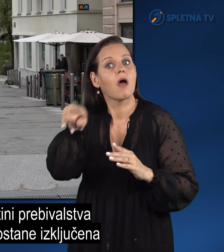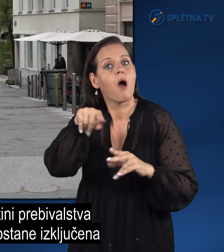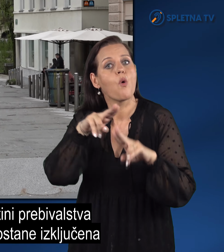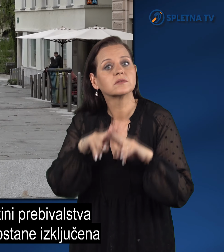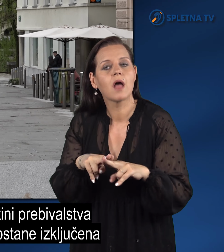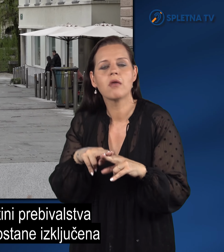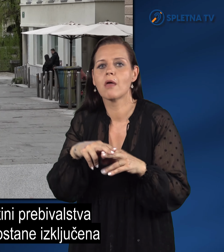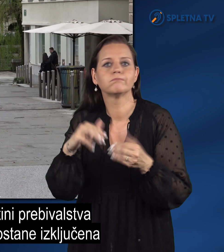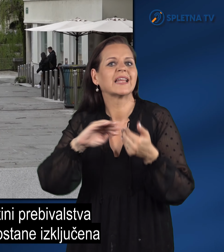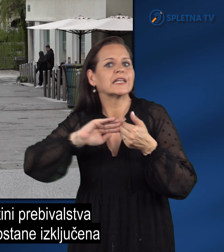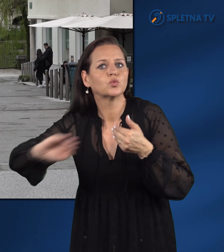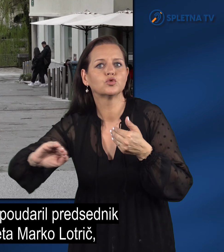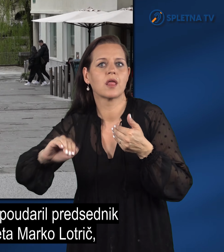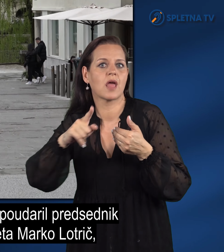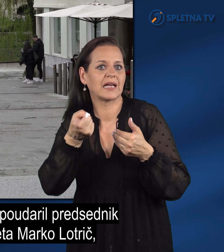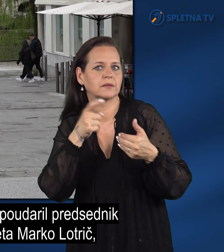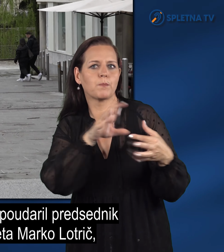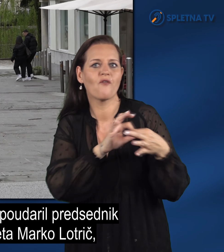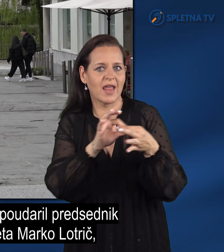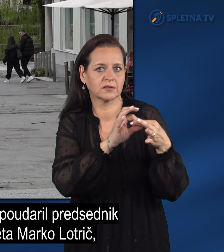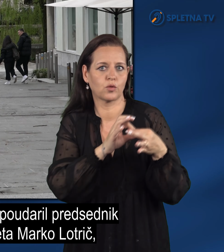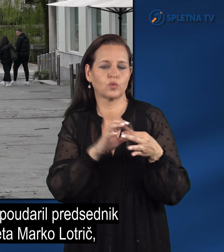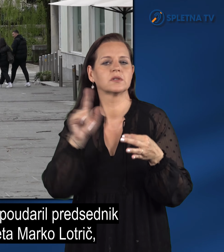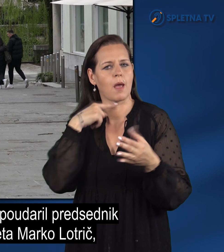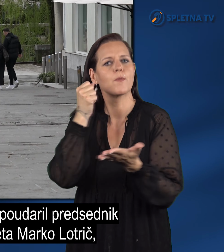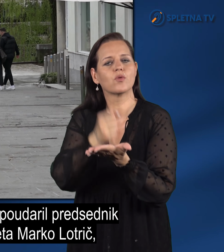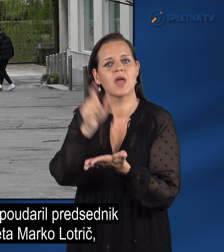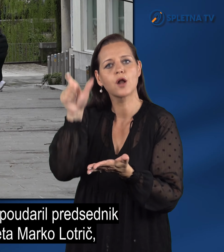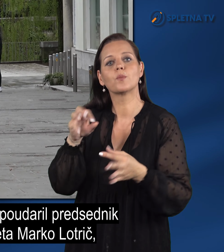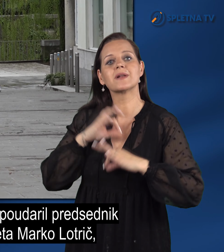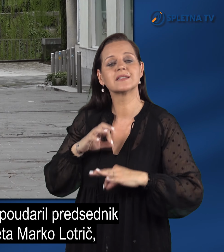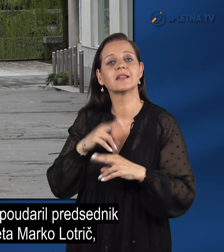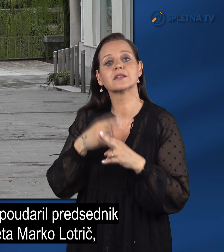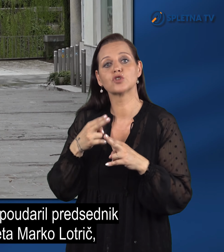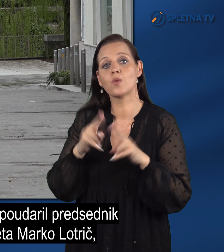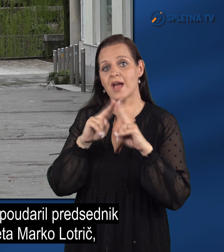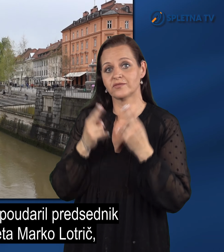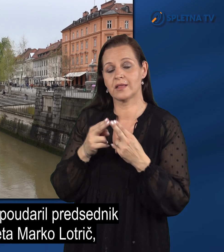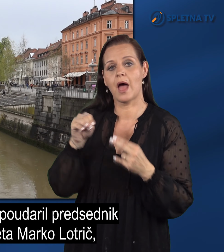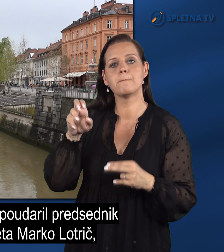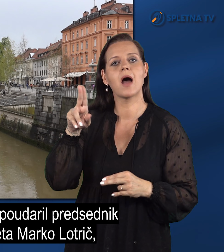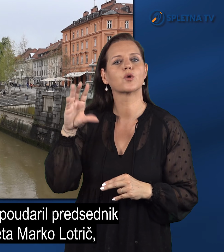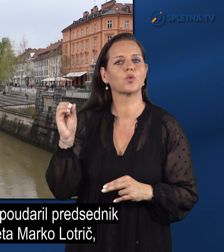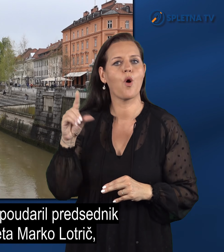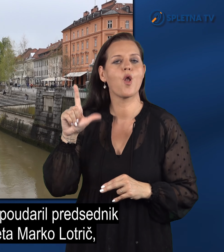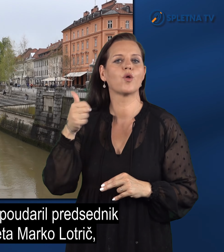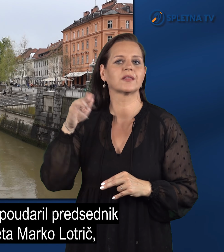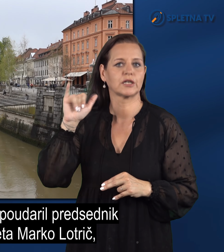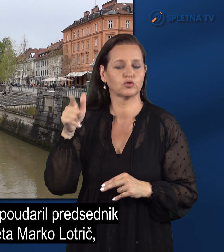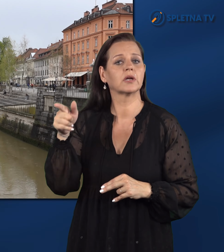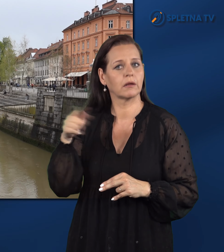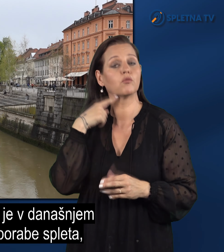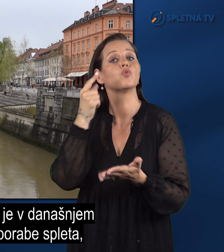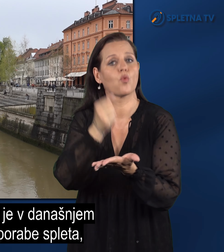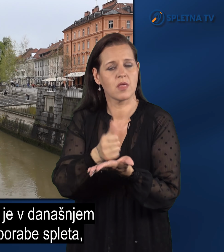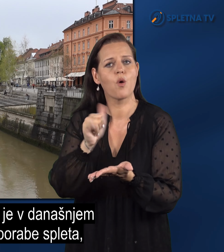torej grozi, da ostane izključena iz povezanosti, je poudaril predsednik Državnega sveta Marko Lotrič, ki